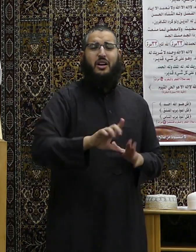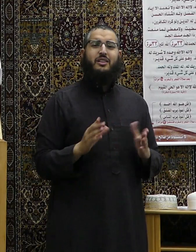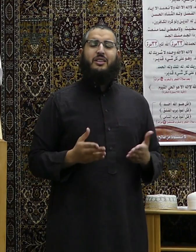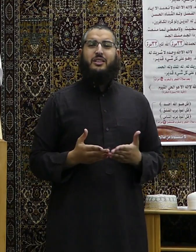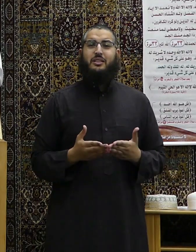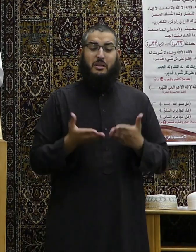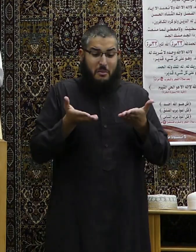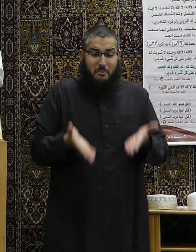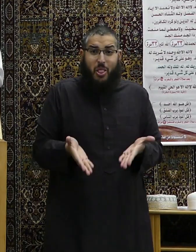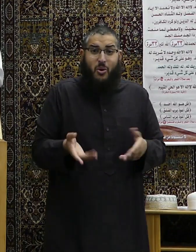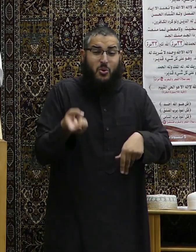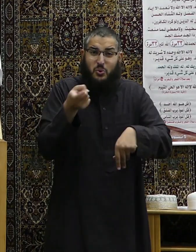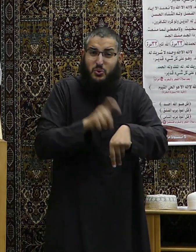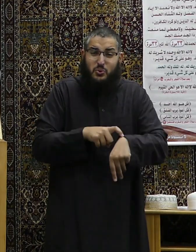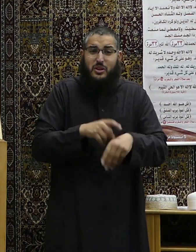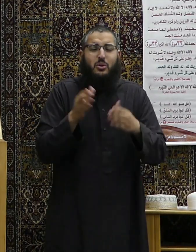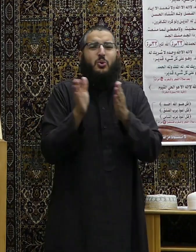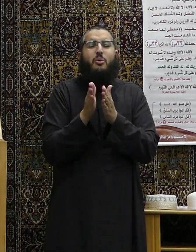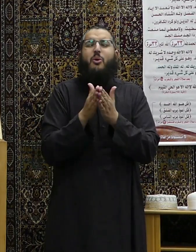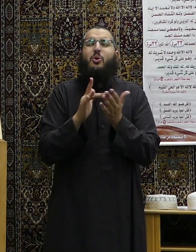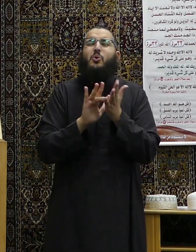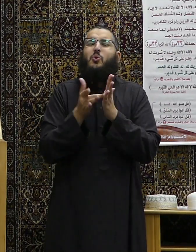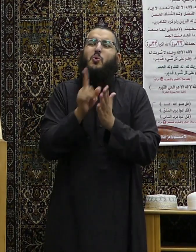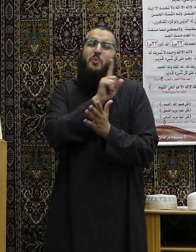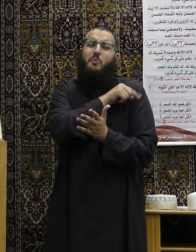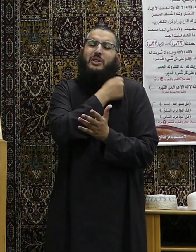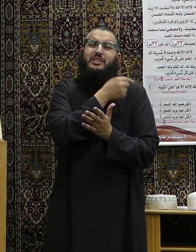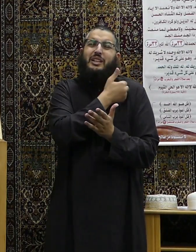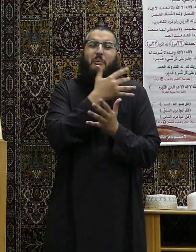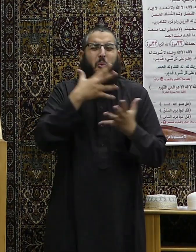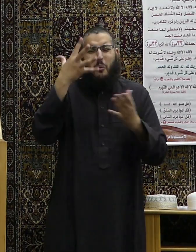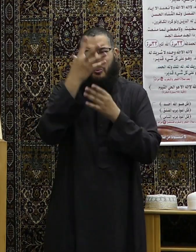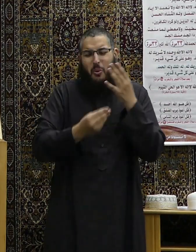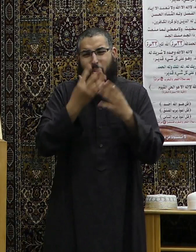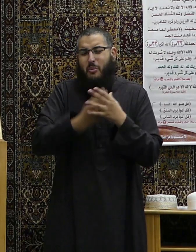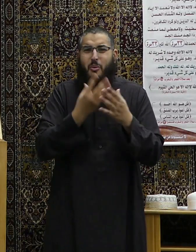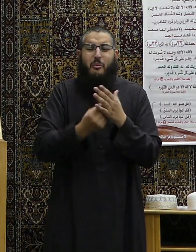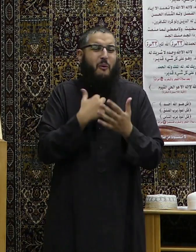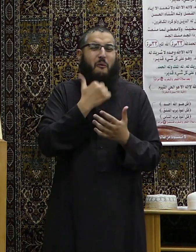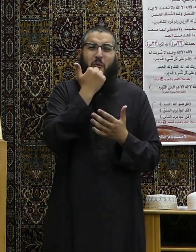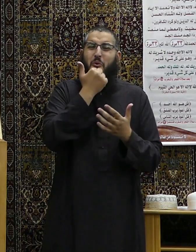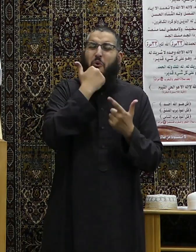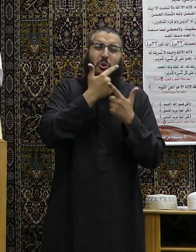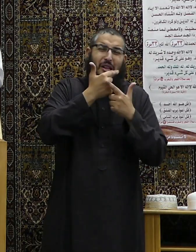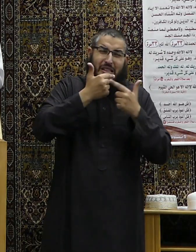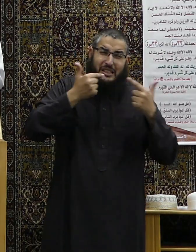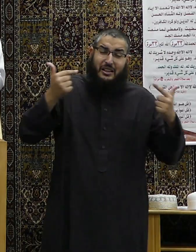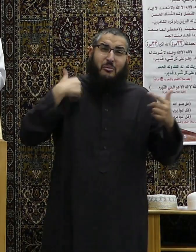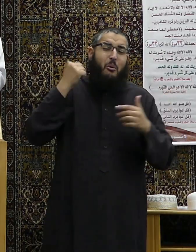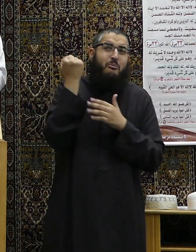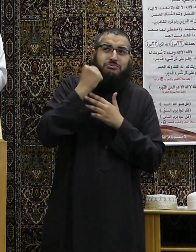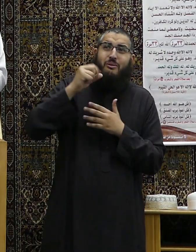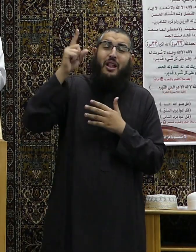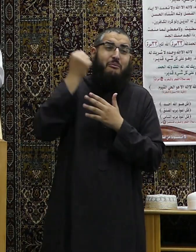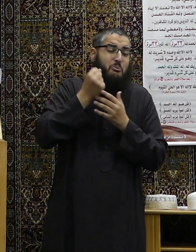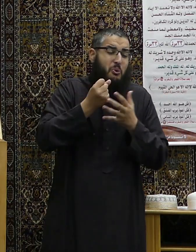maintenant qu'on demande pardon à Allah subhanahu wa ta'ala pour tous les péchés qu'on a commis, pour nos nombreux manquements, pour les nombreuses fois où on lui a désobéi.